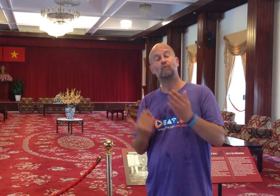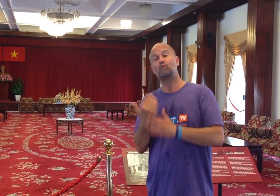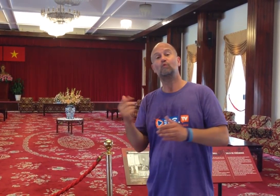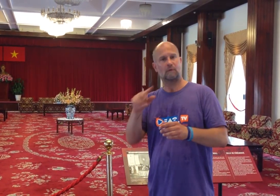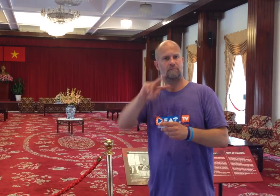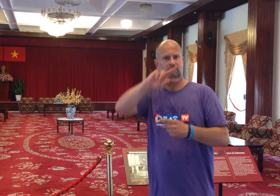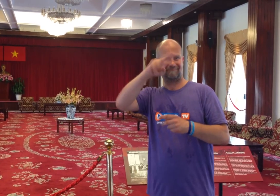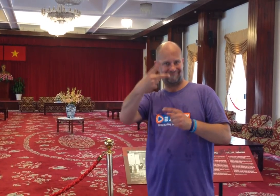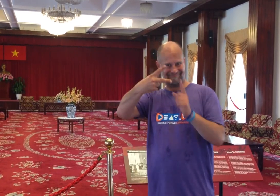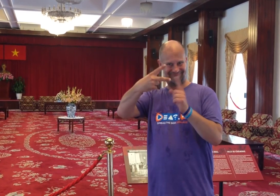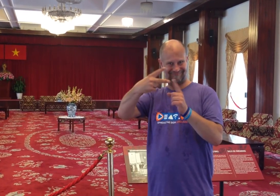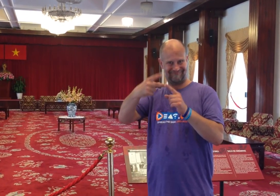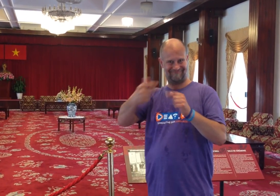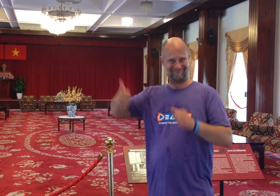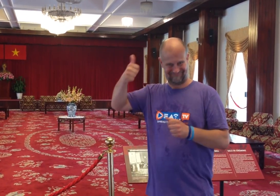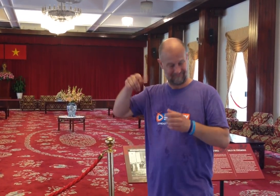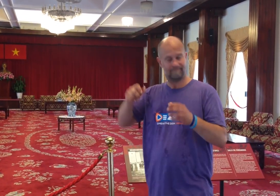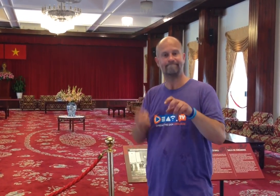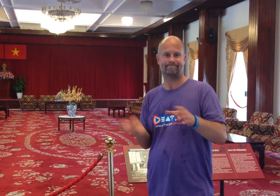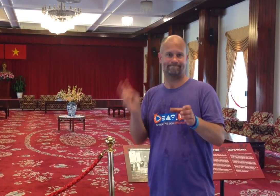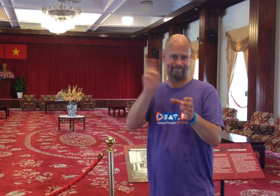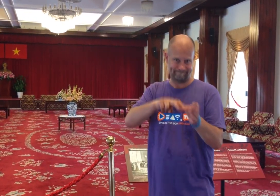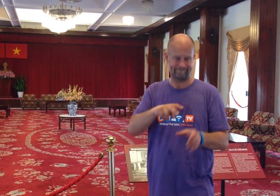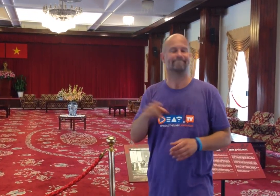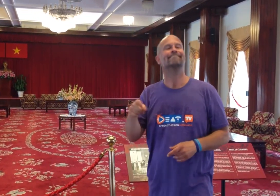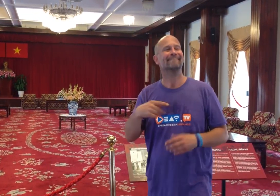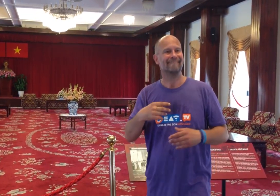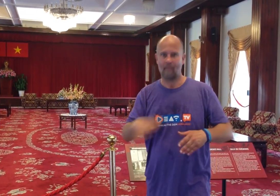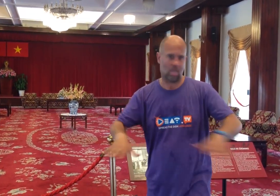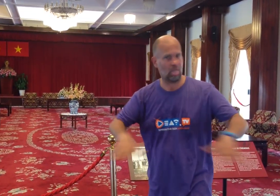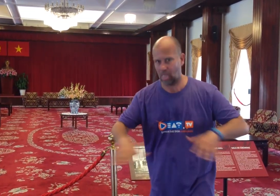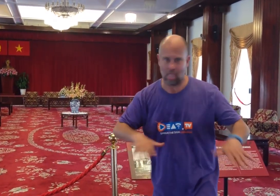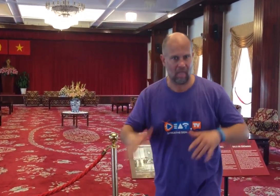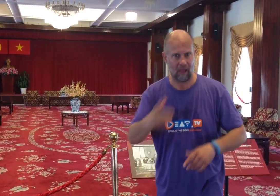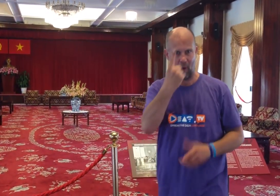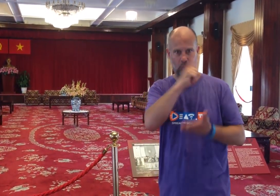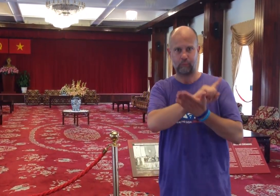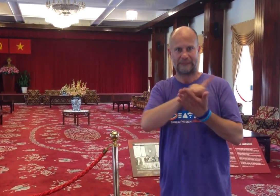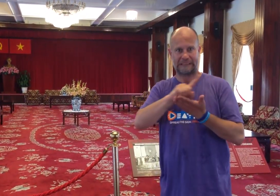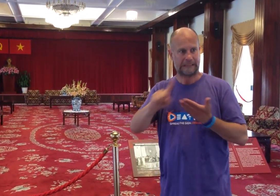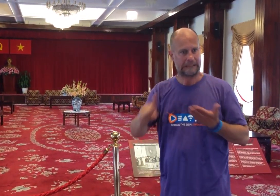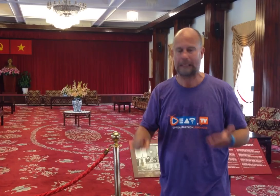Sein Nachfolger trat bereits nach einer Woche vollkommen überfordert zurück.